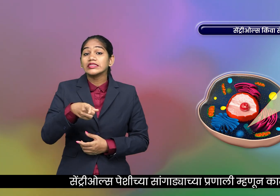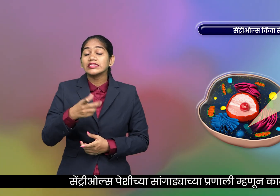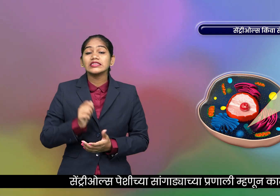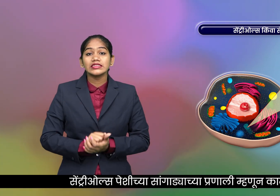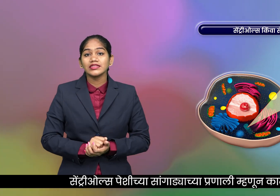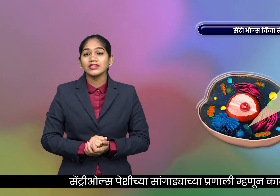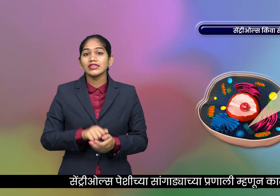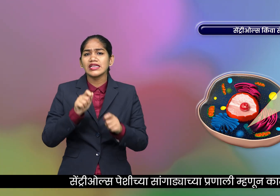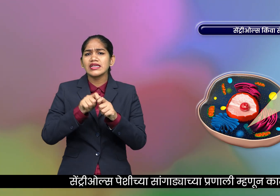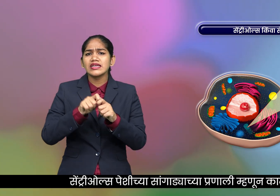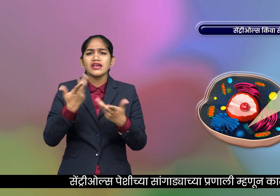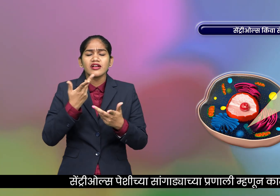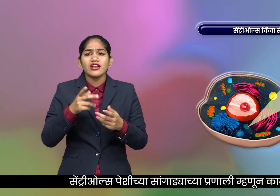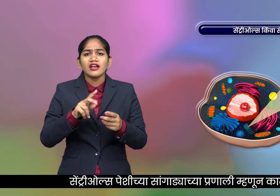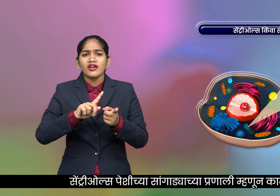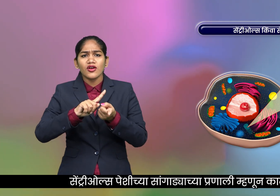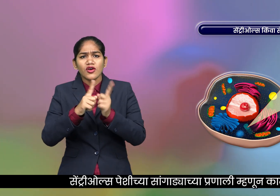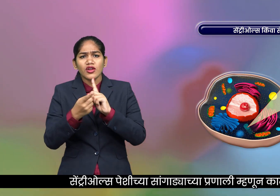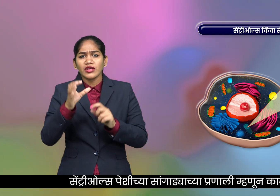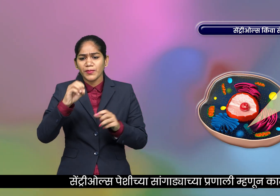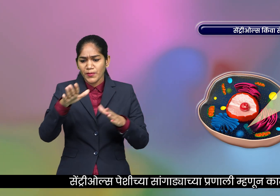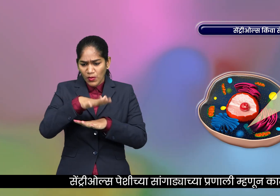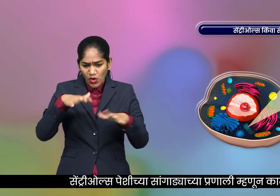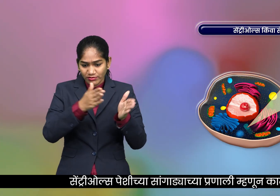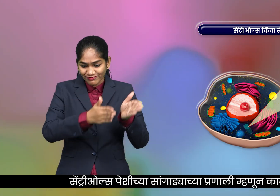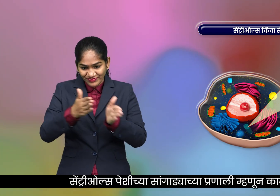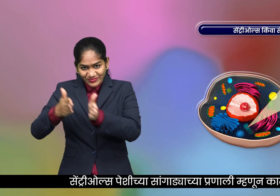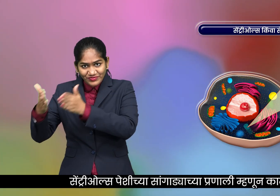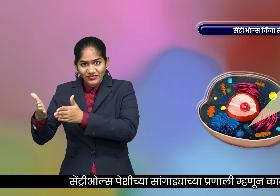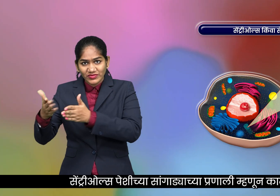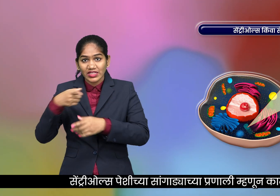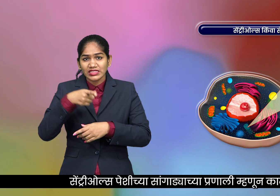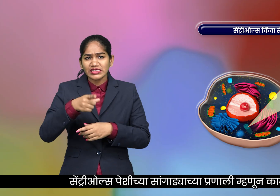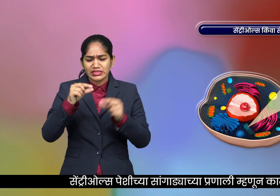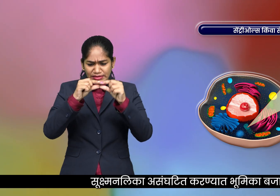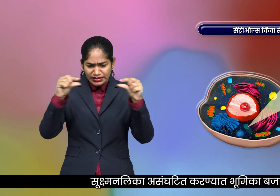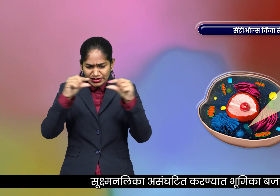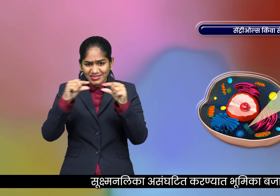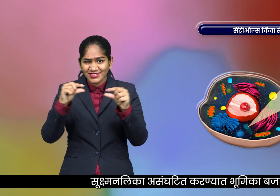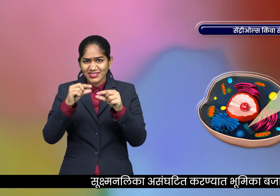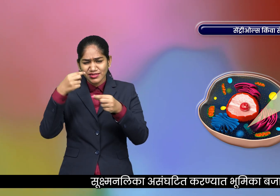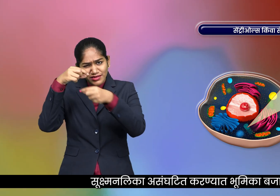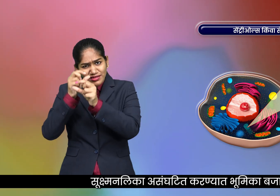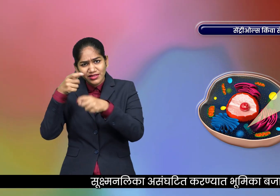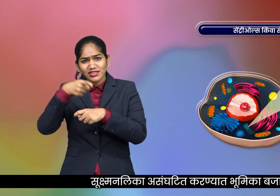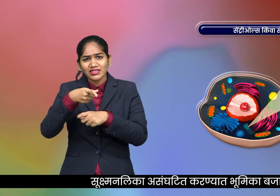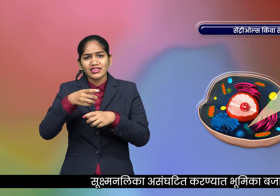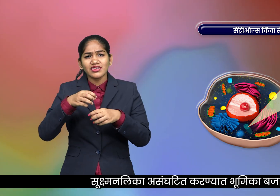सेंट्रिओल्स पेशींच्या सांगड्याच्या प्रणाली म्हणून काम करणाऱ्या सूक्ष्म नळिका असंघटित